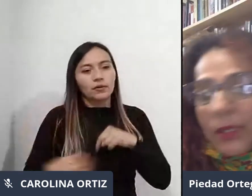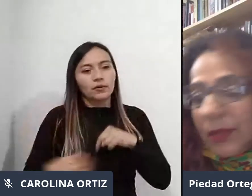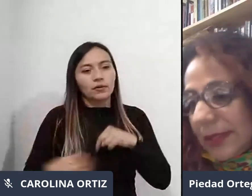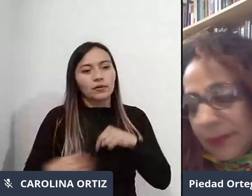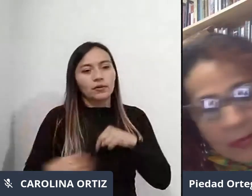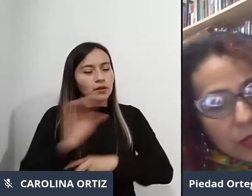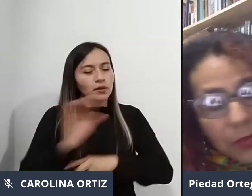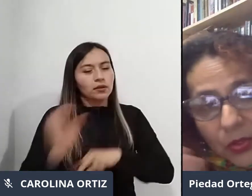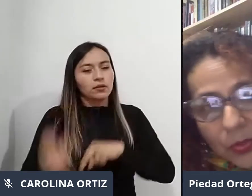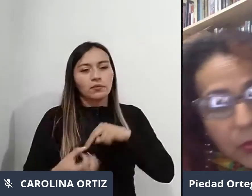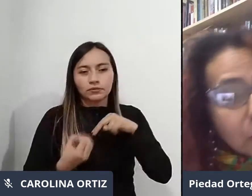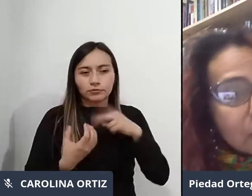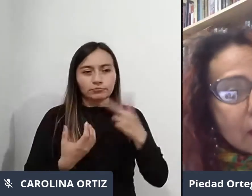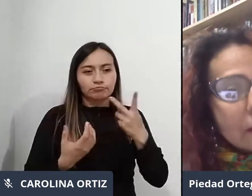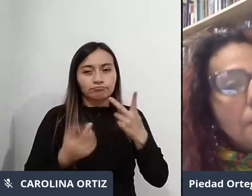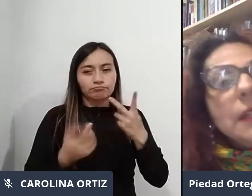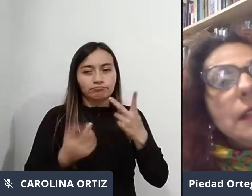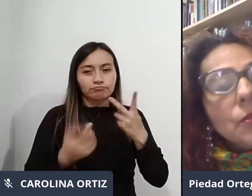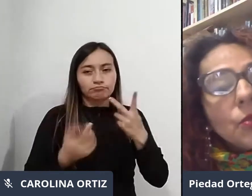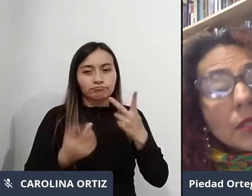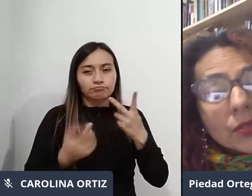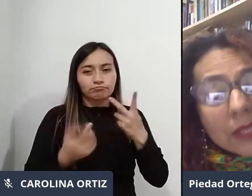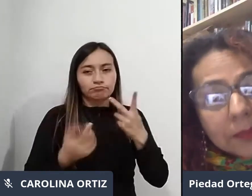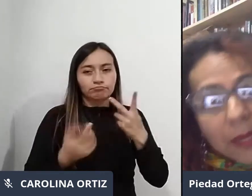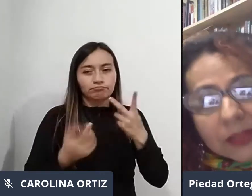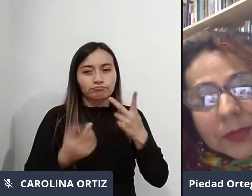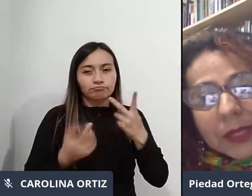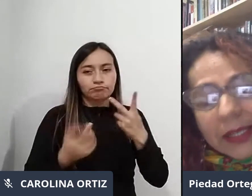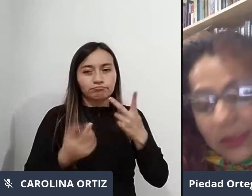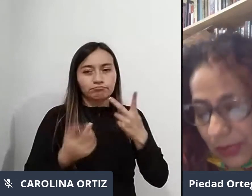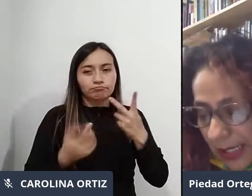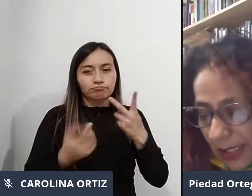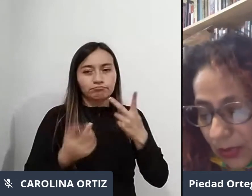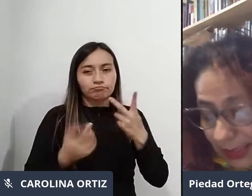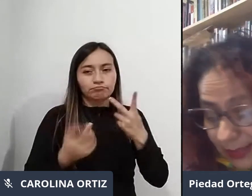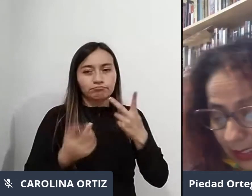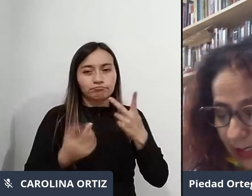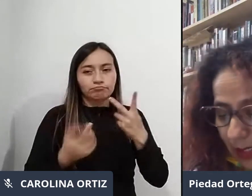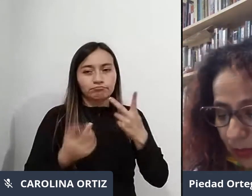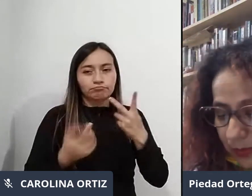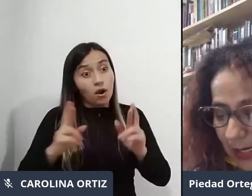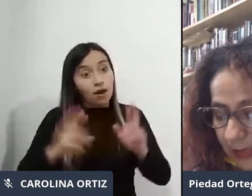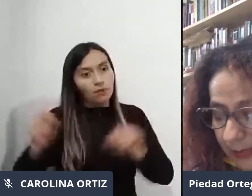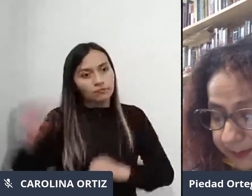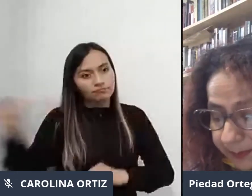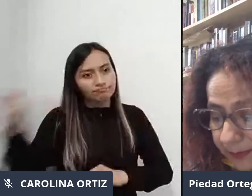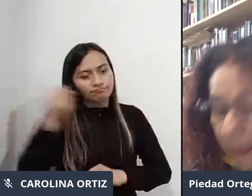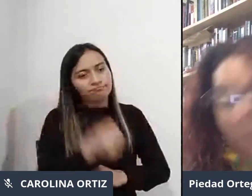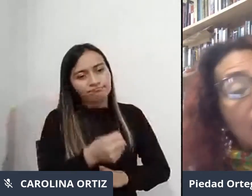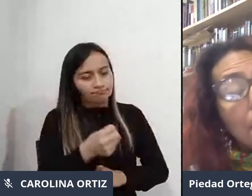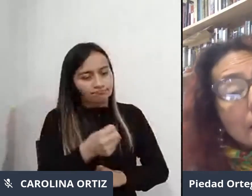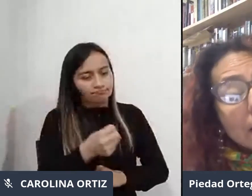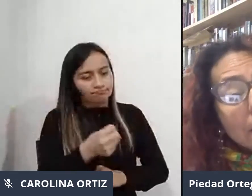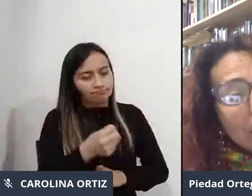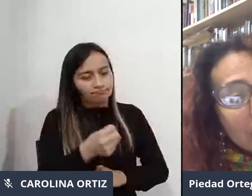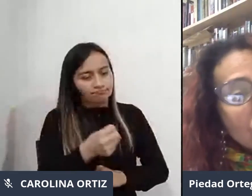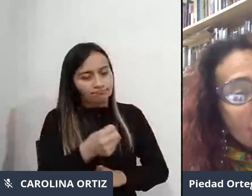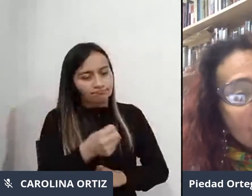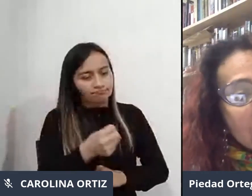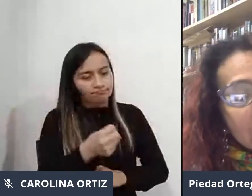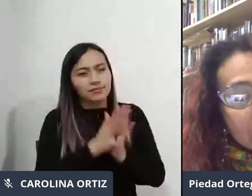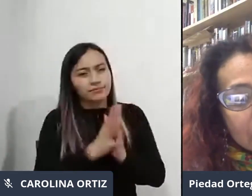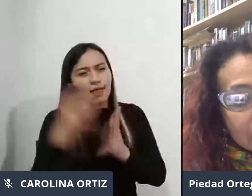y a lo mejor lo podamos tener también en uno de estos espacios para que nos entregue, digamos, más